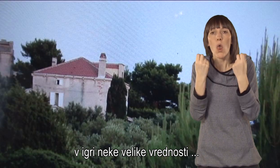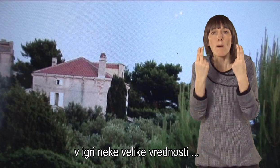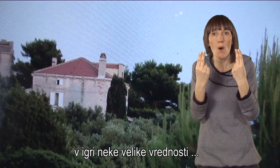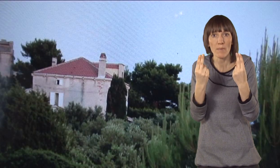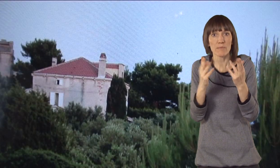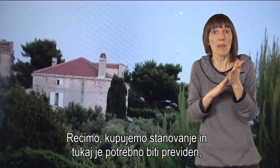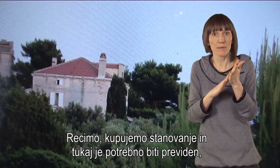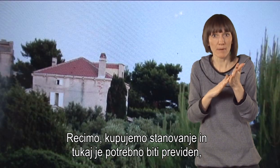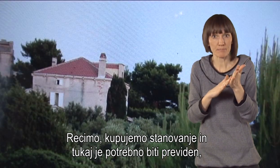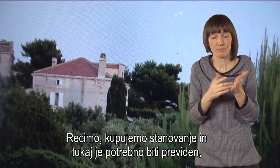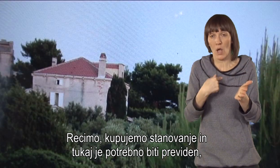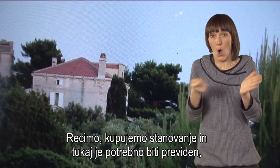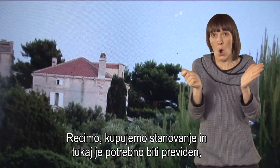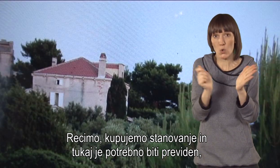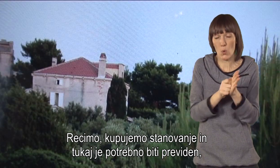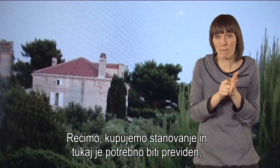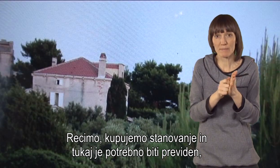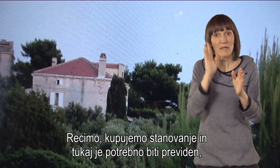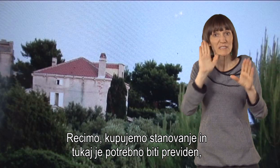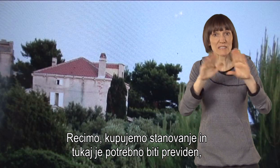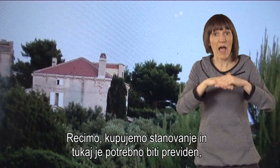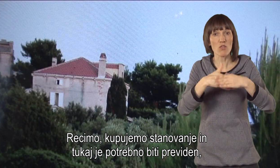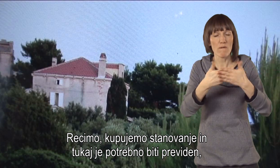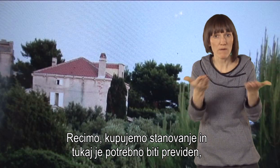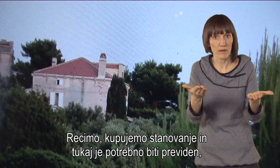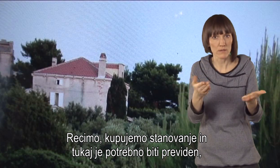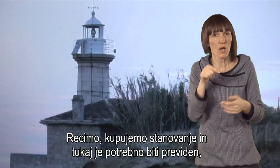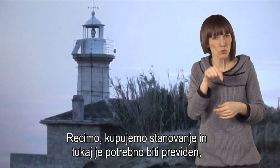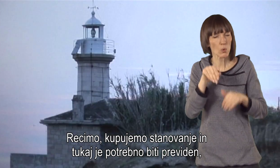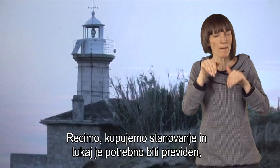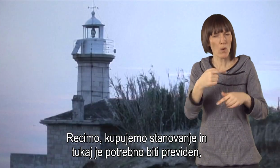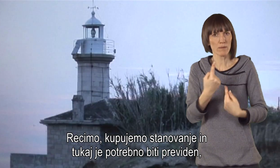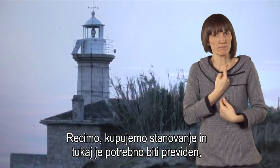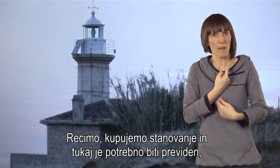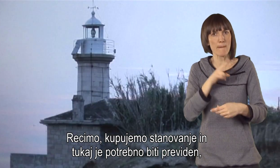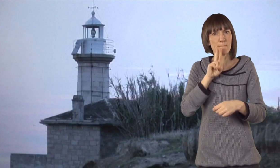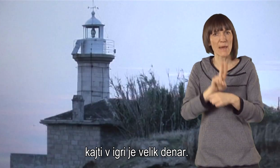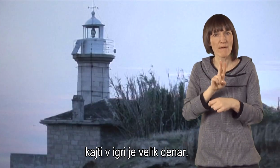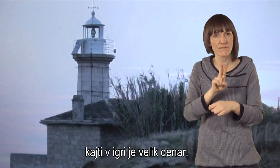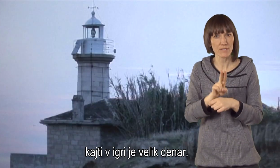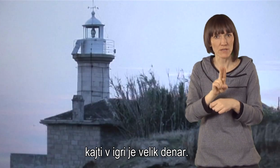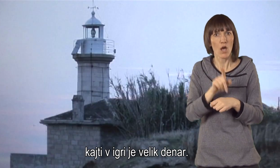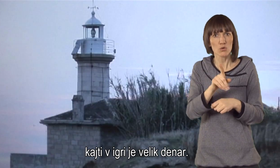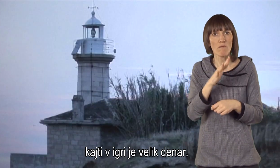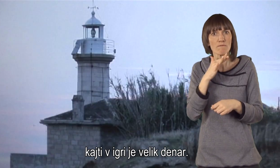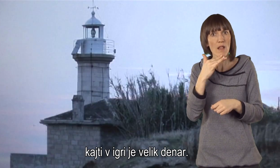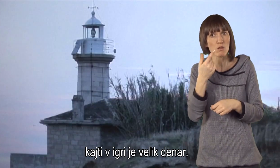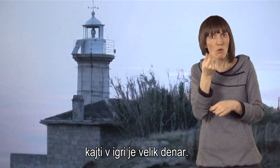recimo kupujemo stanovanje. In tukaj je potrebno biti previden, ker je v igri velik